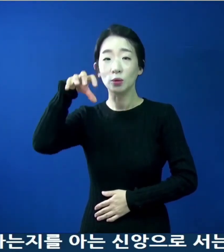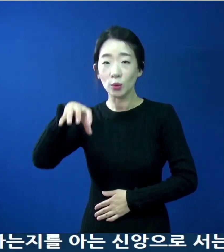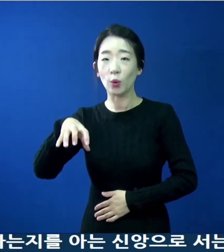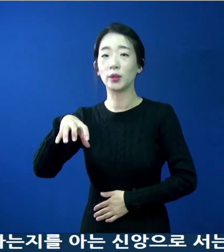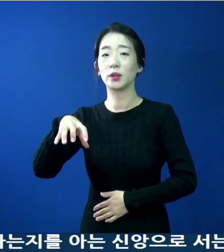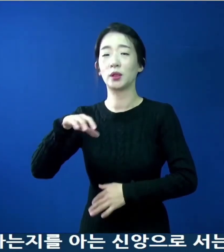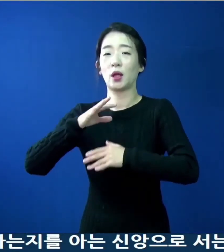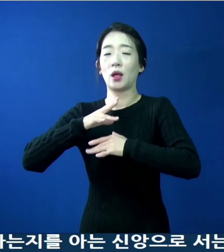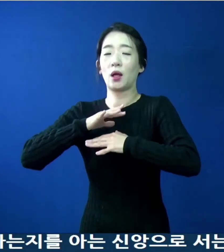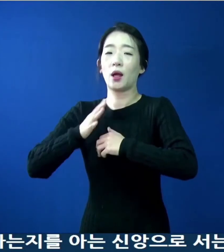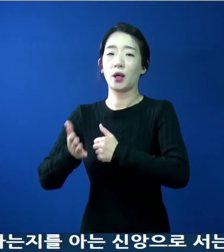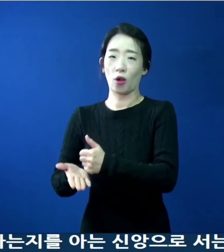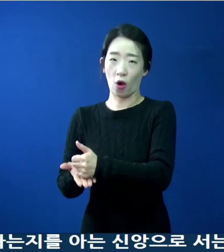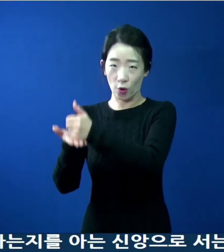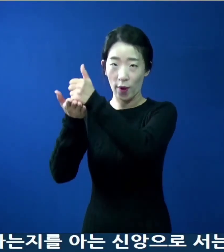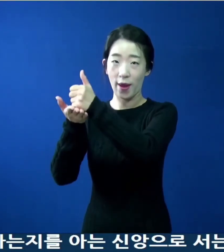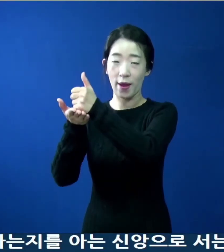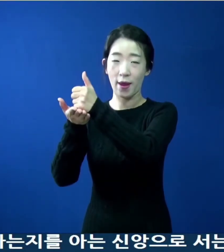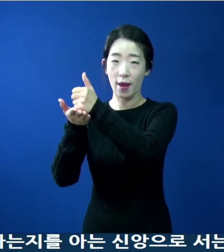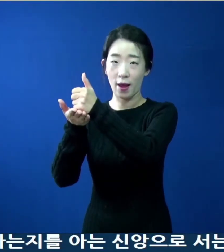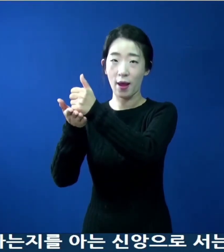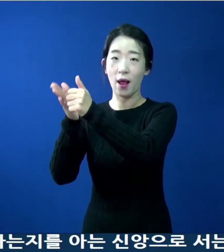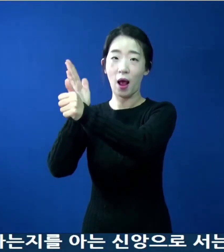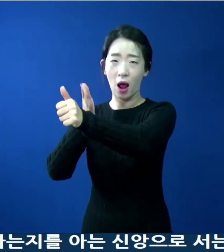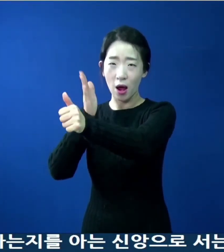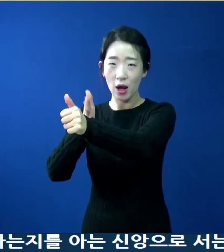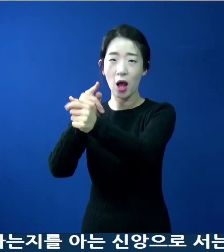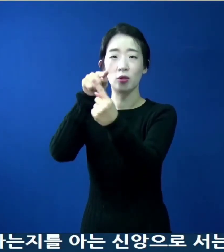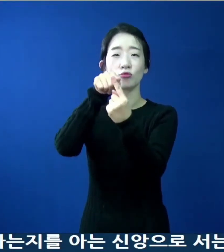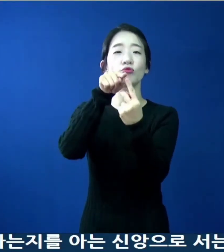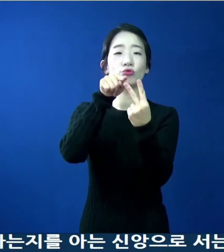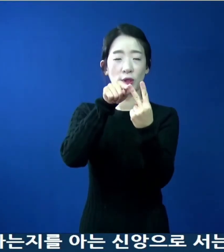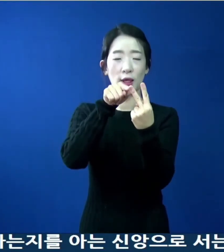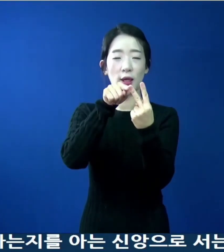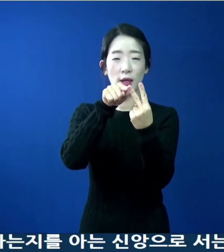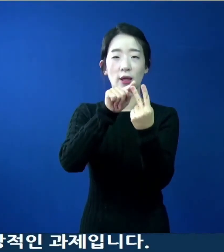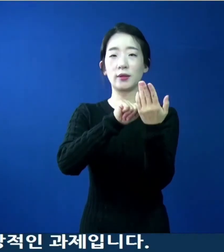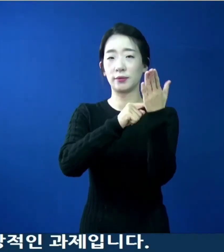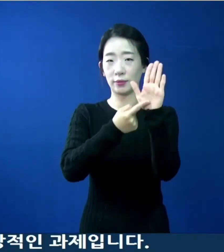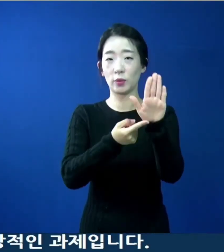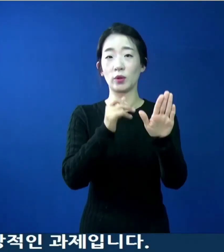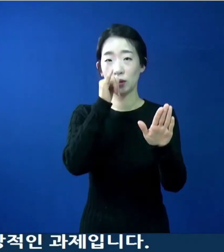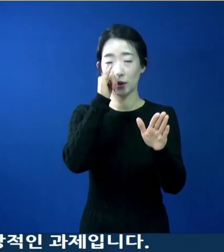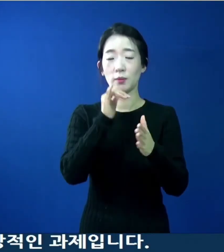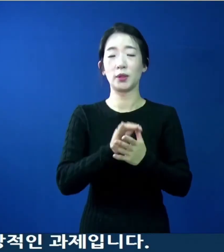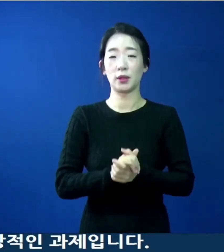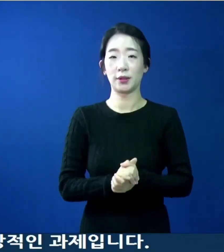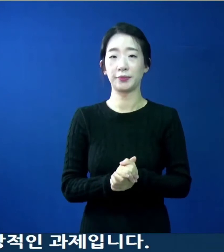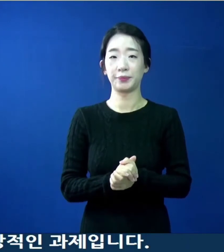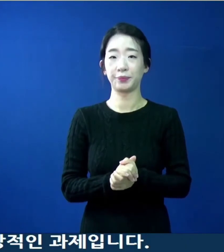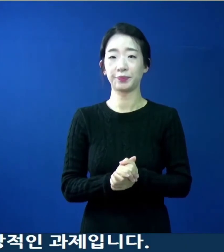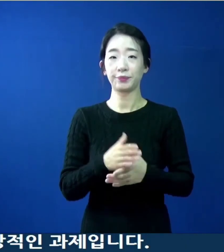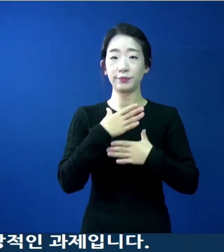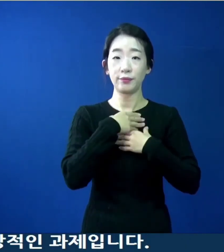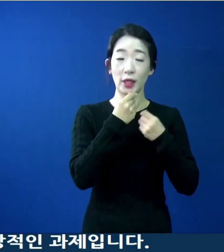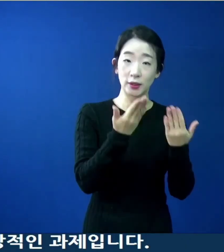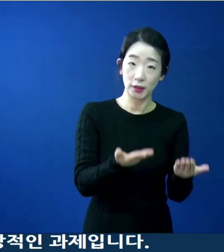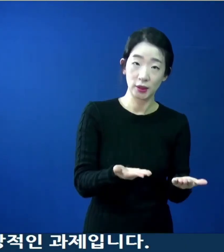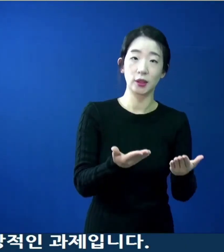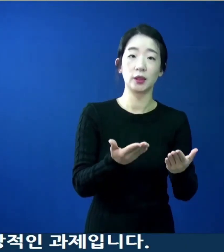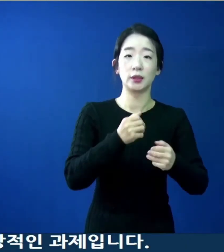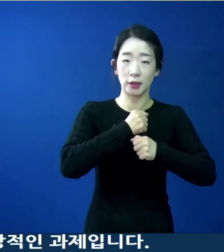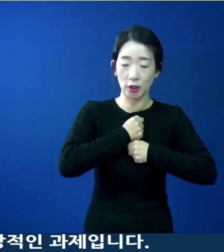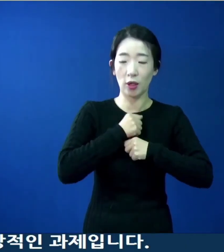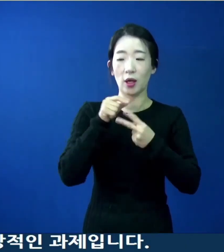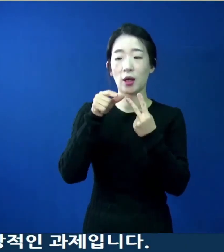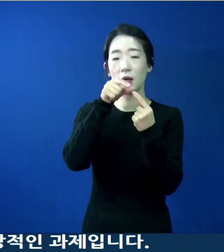성소를 경외하라는 도전이 같이 기록되어 있다는 사실입니다.